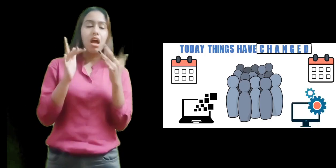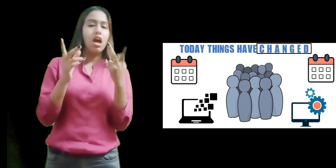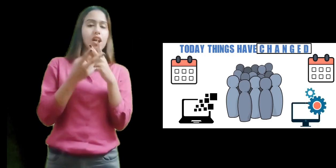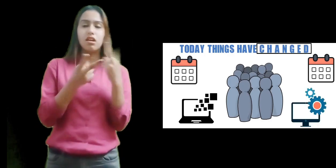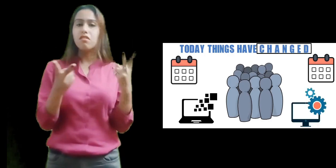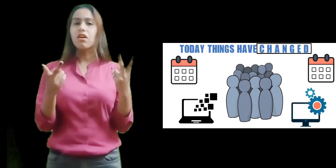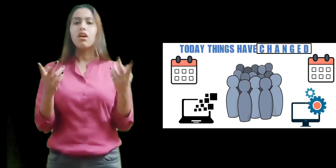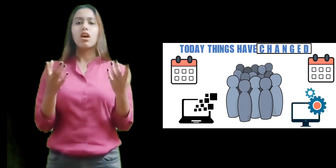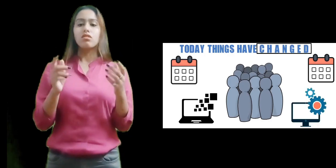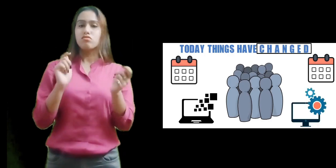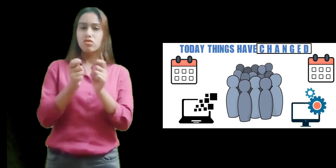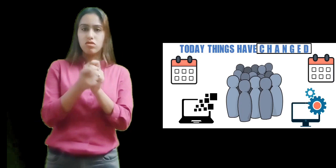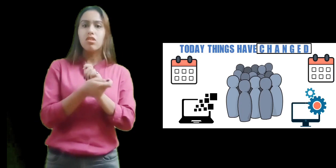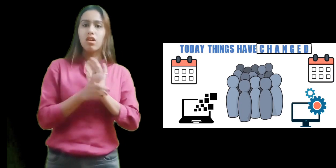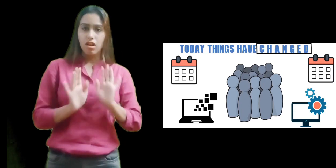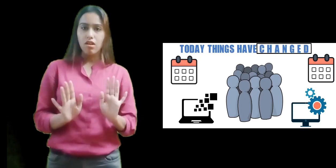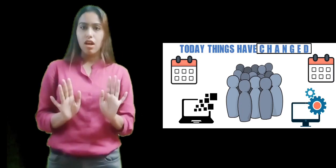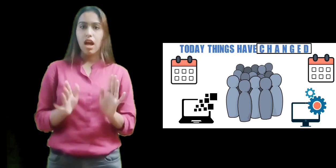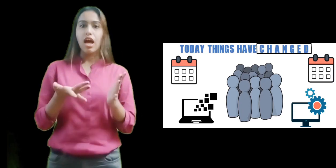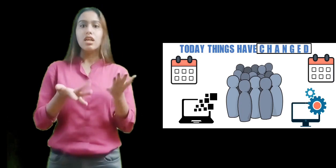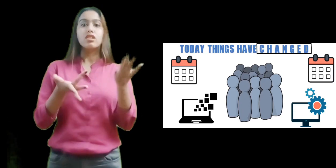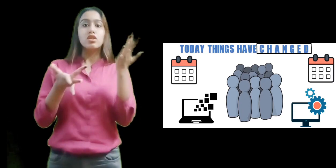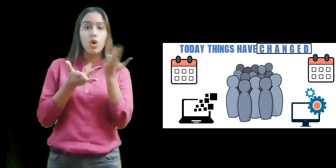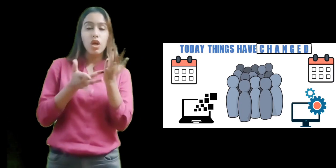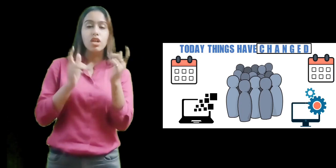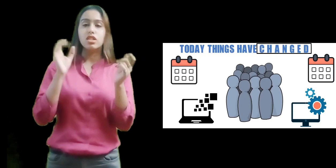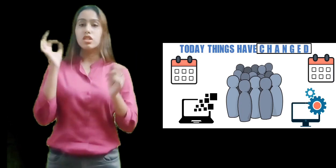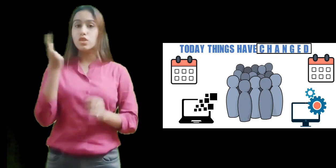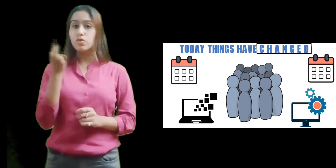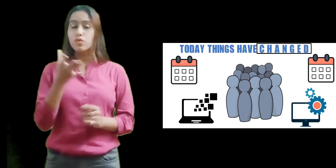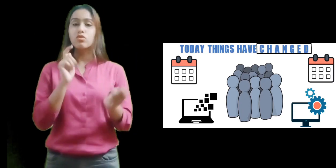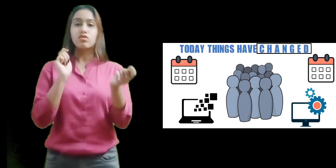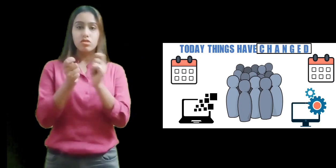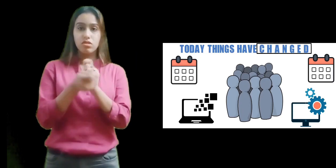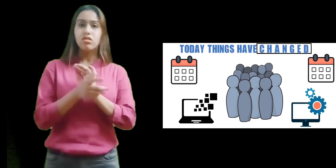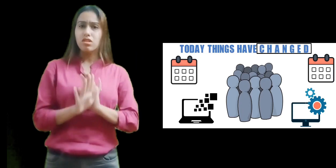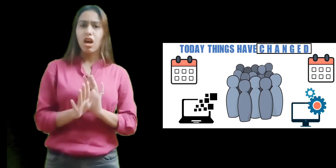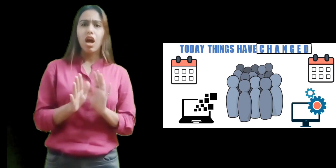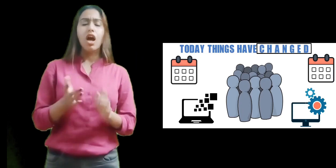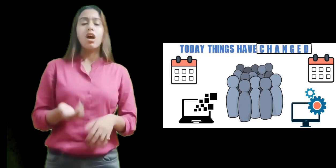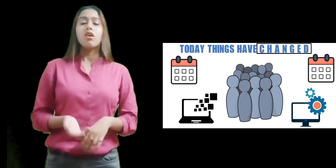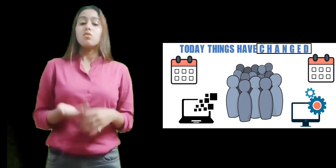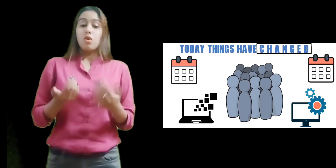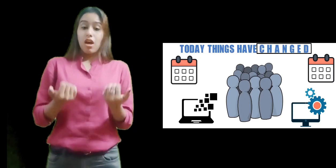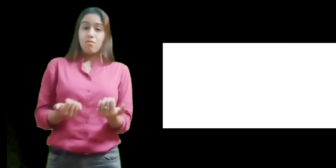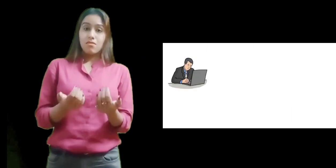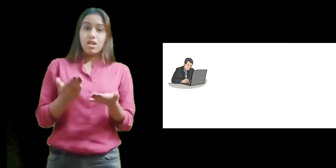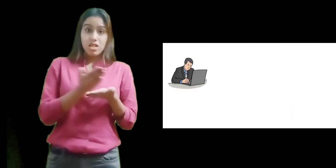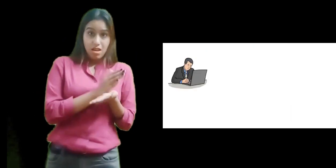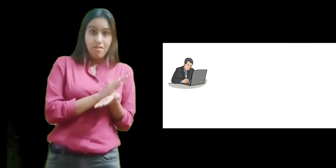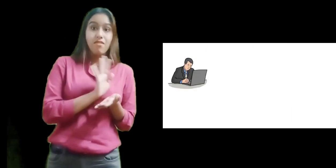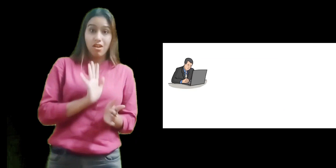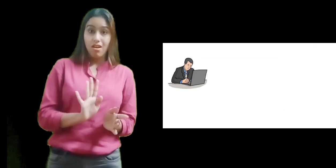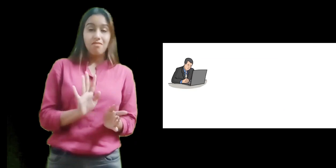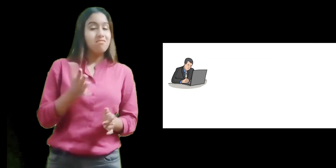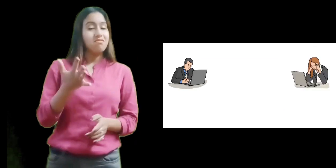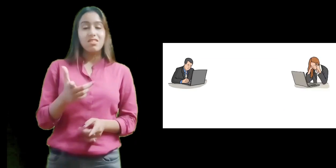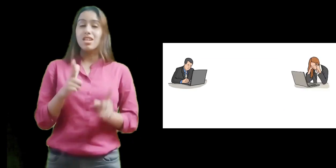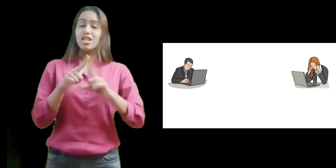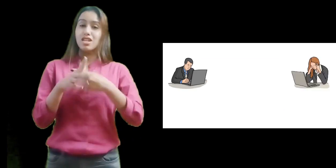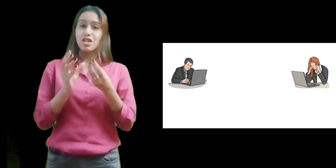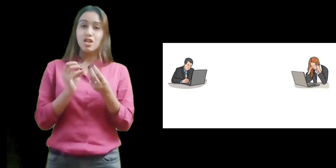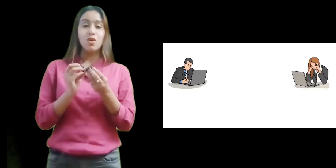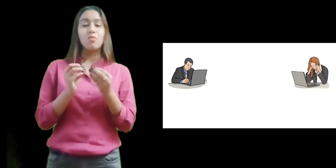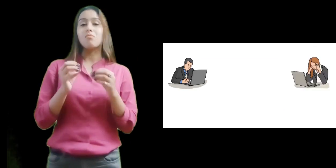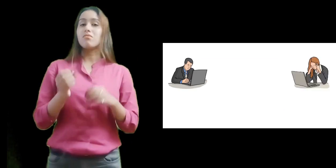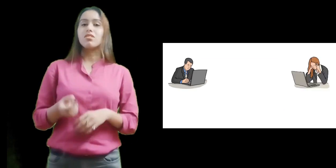की स्ट्रैटेजी पुरानी हो गई है, जो सेफ और बेस्ट तो बिल्कुल नहीं है। बिकॉज जहां एक तरफ जॉब वालों की हालत इतनी खराब है, वहीं दूसरी